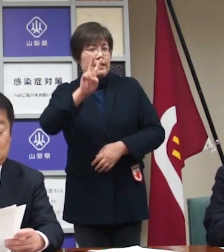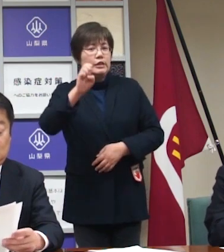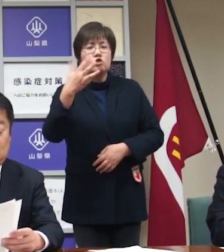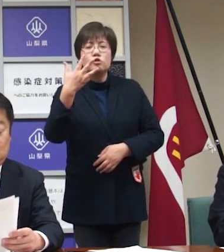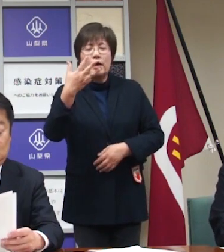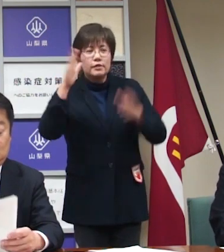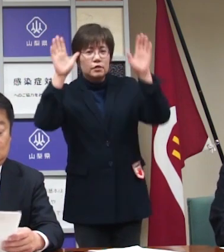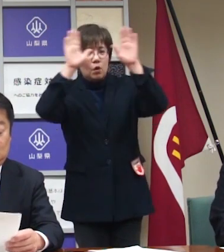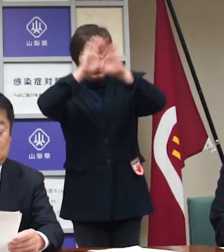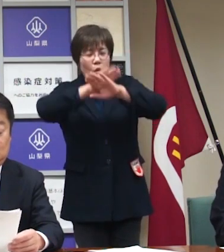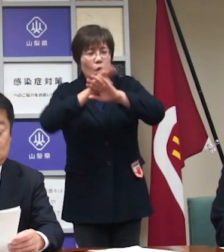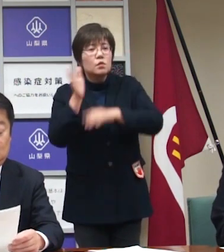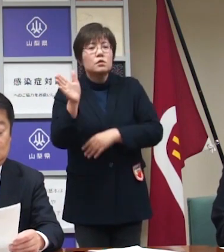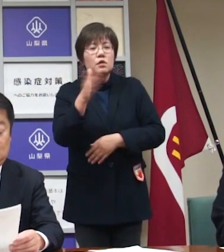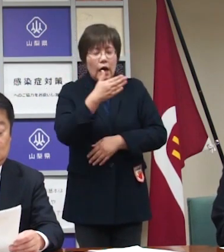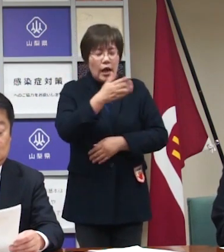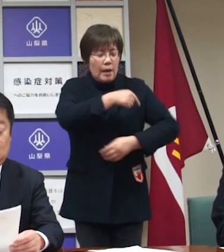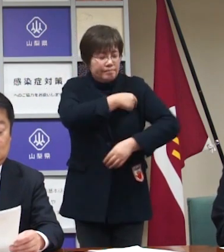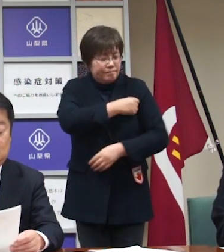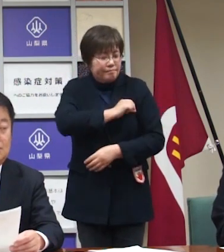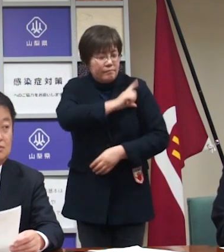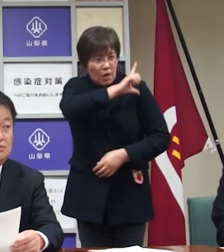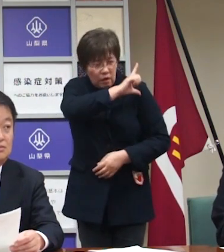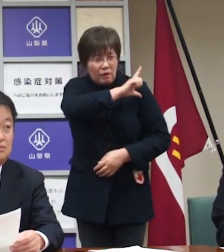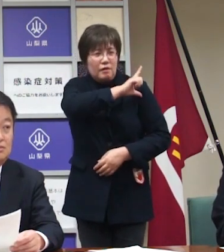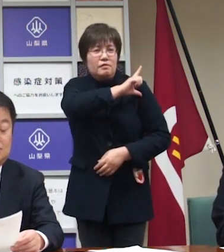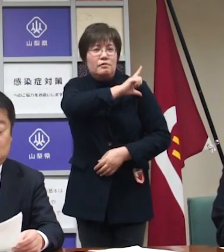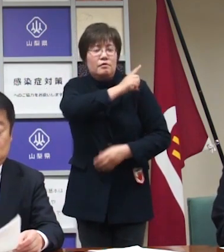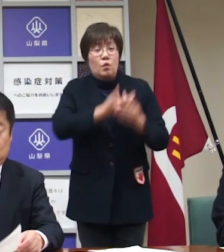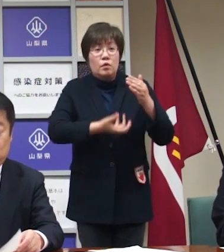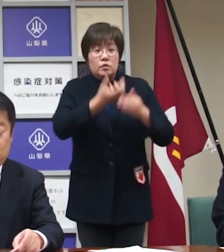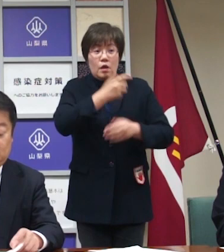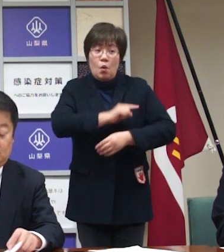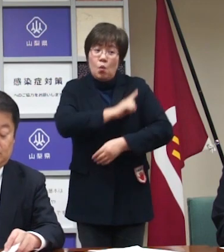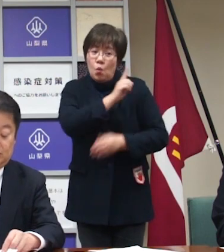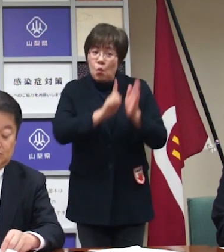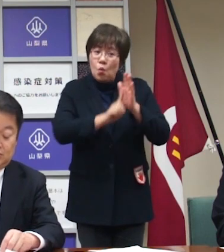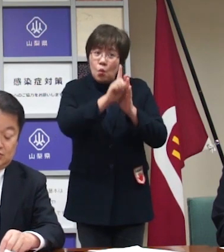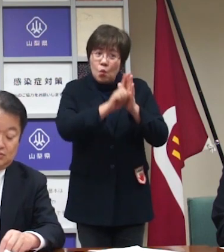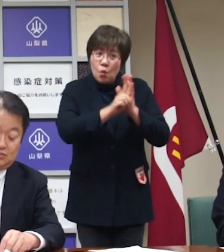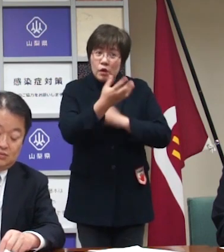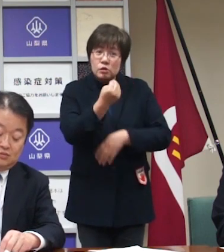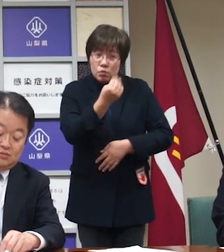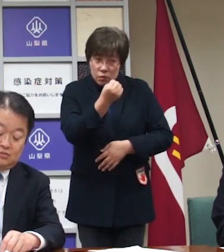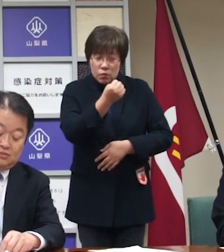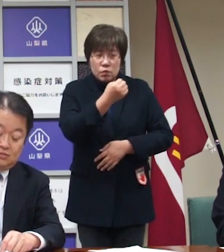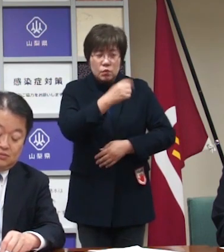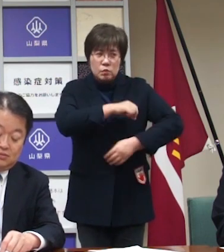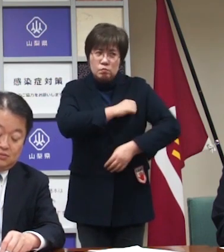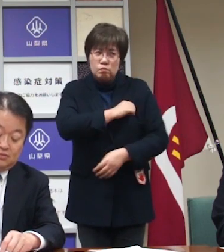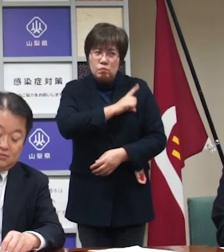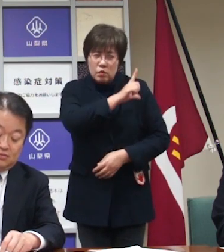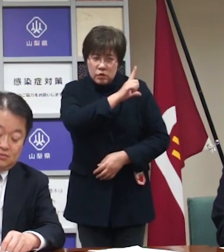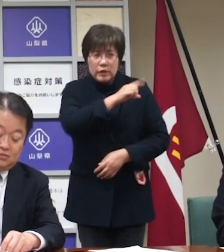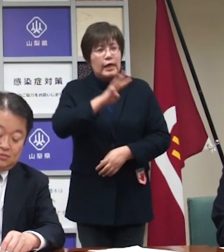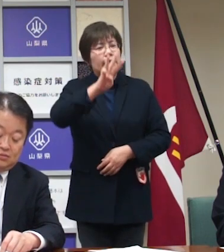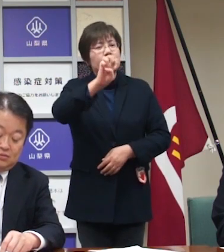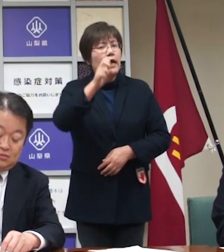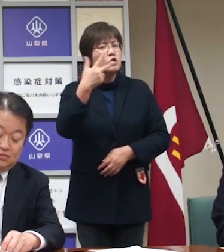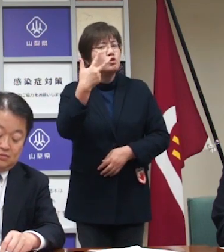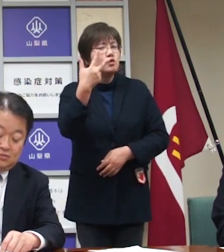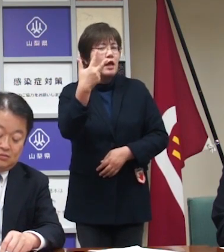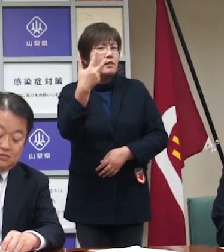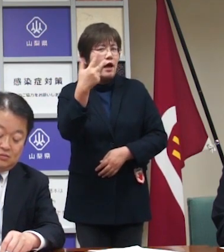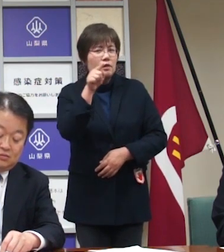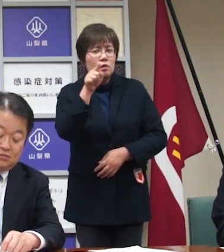夜から、これ発熱も失礼しました、あります。 何度ぐらいあるんですか。 37度台の発